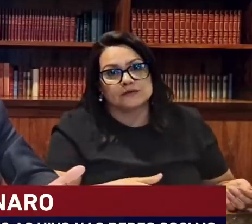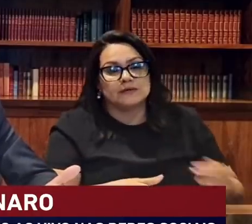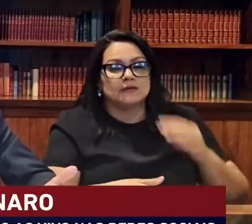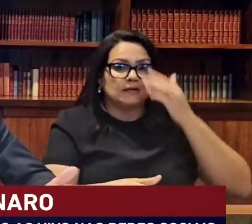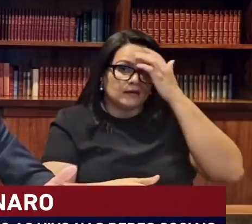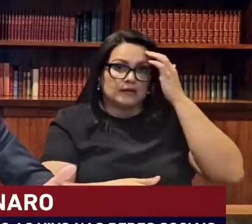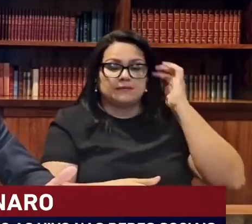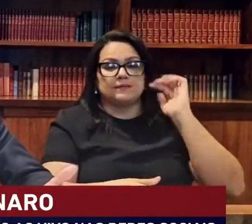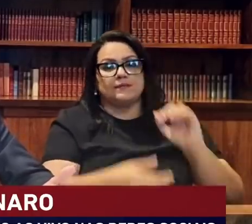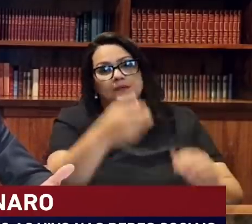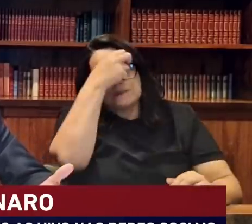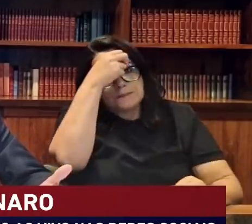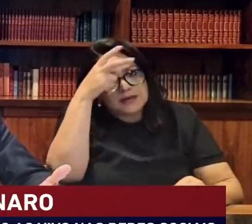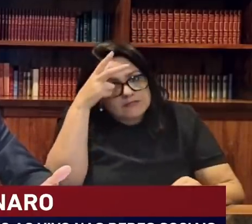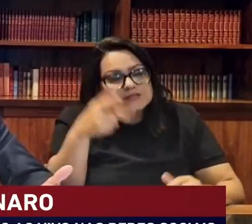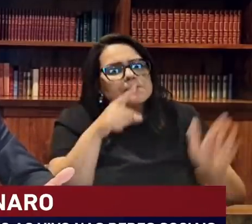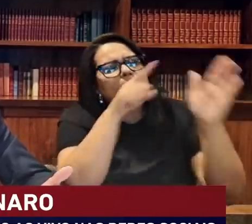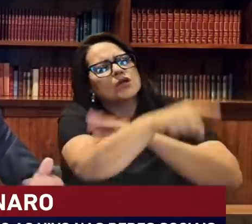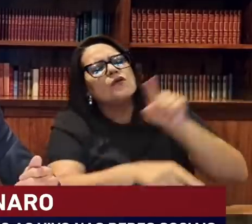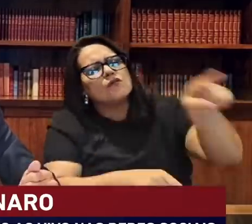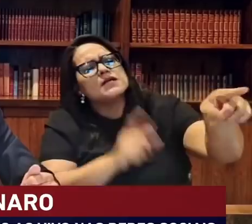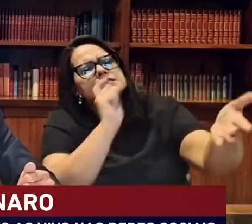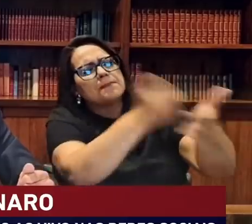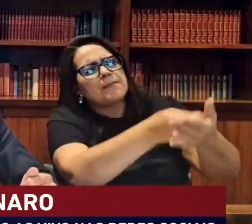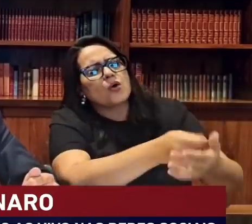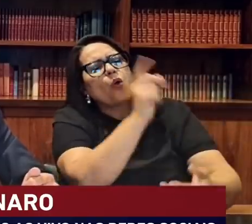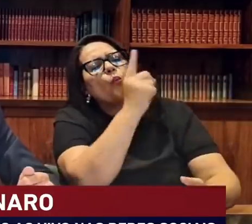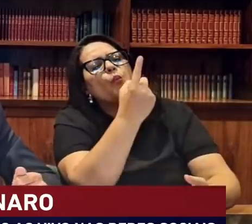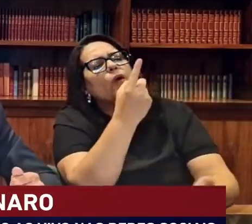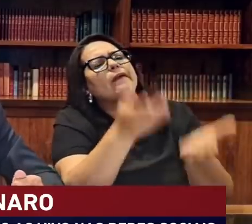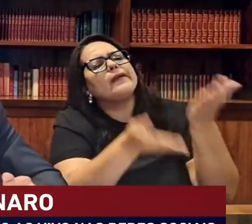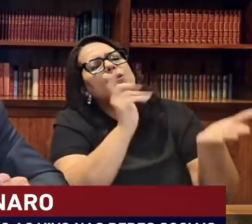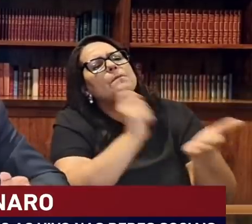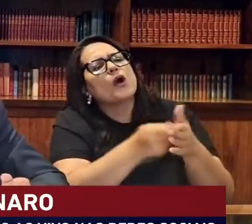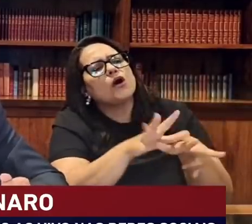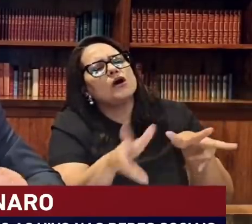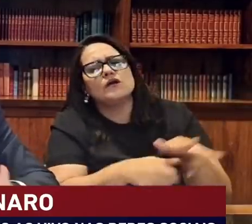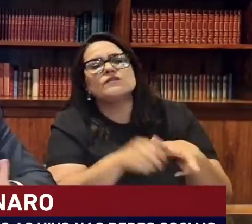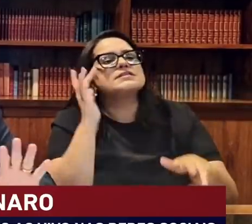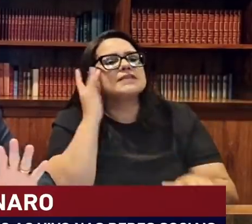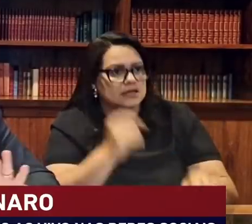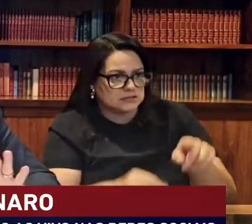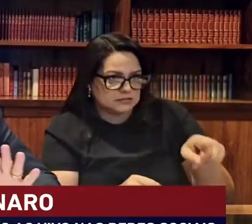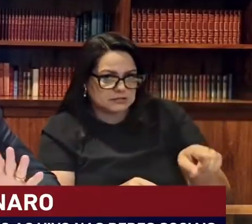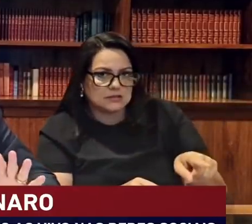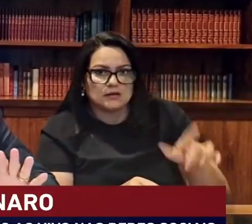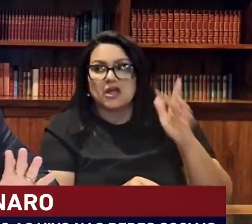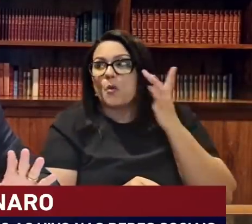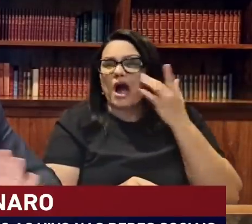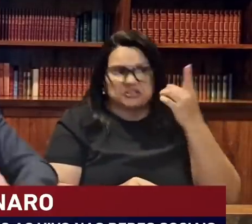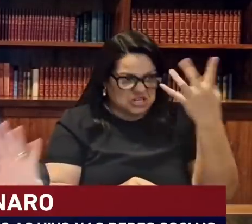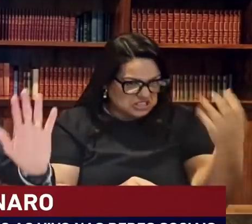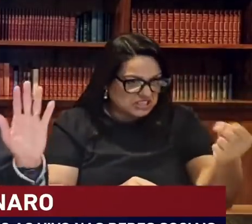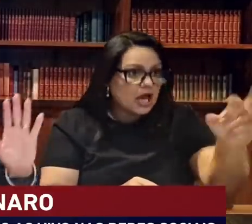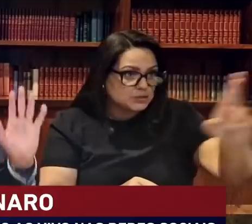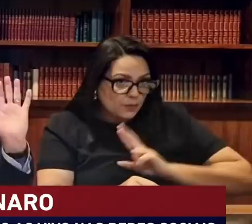vão falar, vão ser perguntados, né? Você pagou, deu 1 quilo de ouro? Você pagou 3 mil? O que tu acha que eles vão responder? Eu não sei, eu acho difícil. Vão